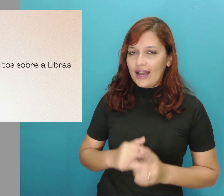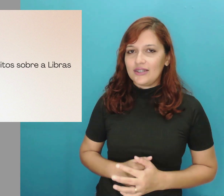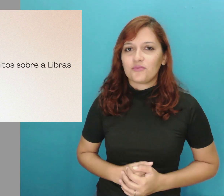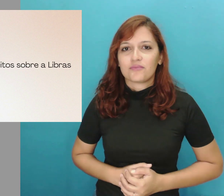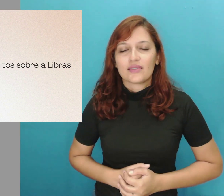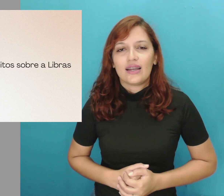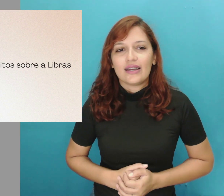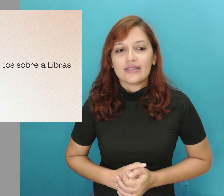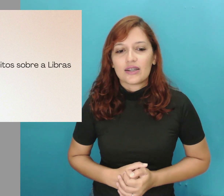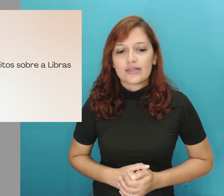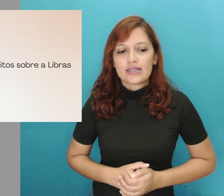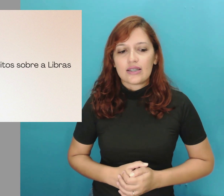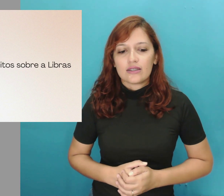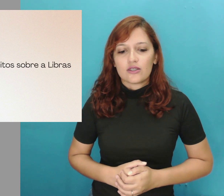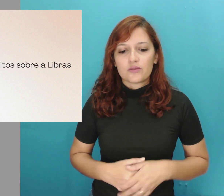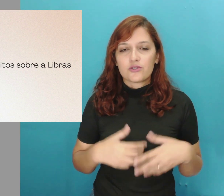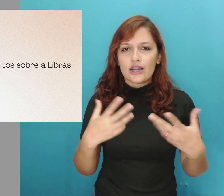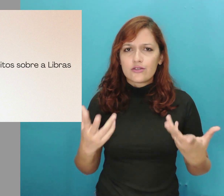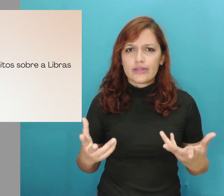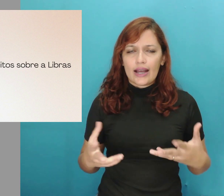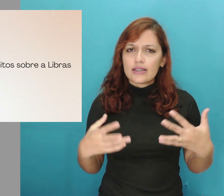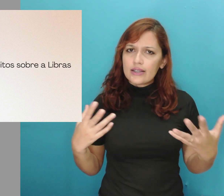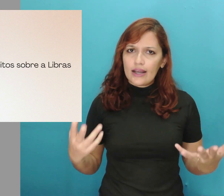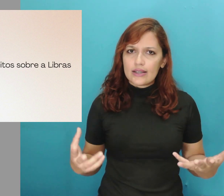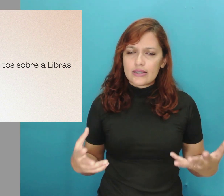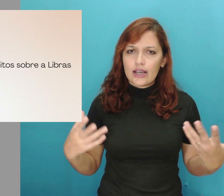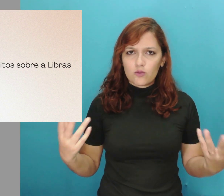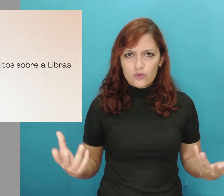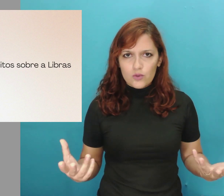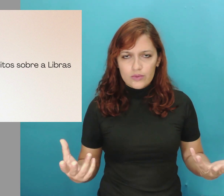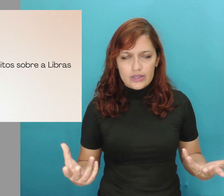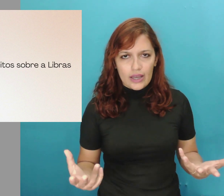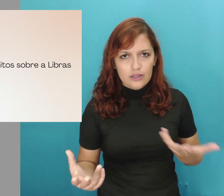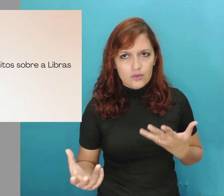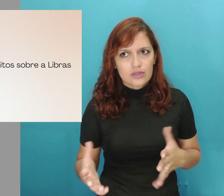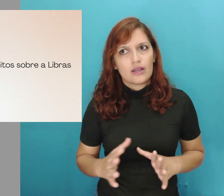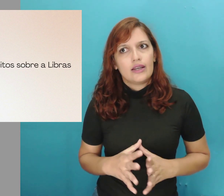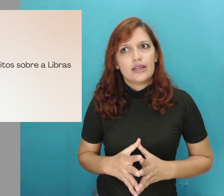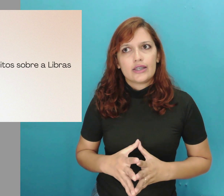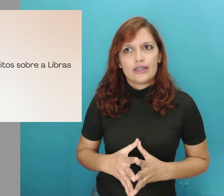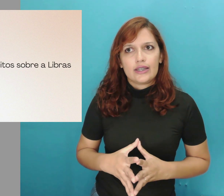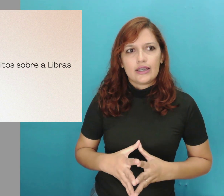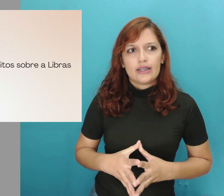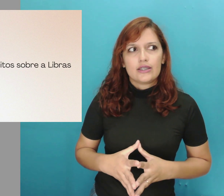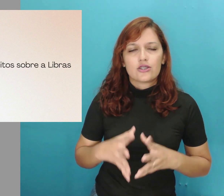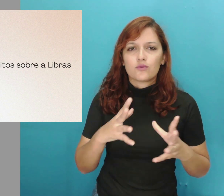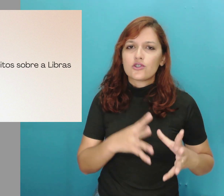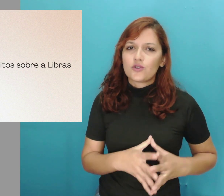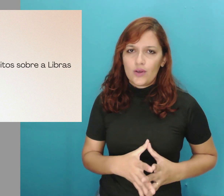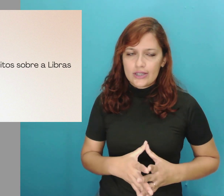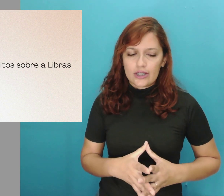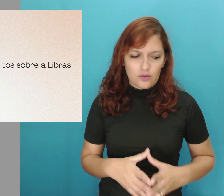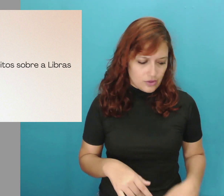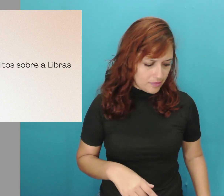atalho. Então, assim, nós vamos te ajudar a esclarecer alguns conceitos que estão distorcidos.